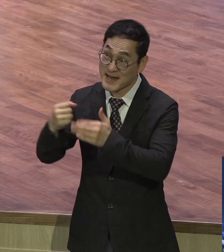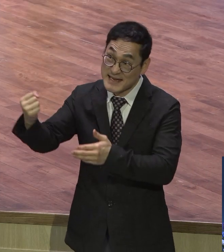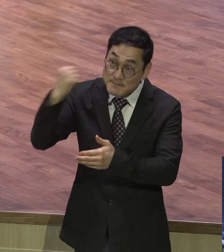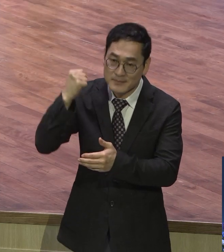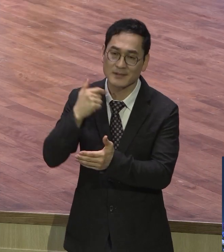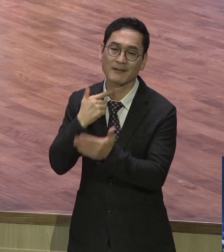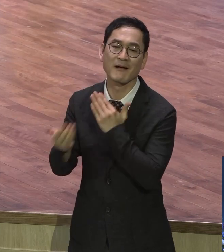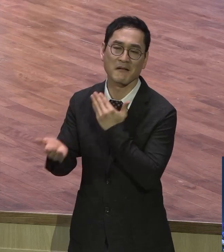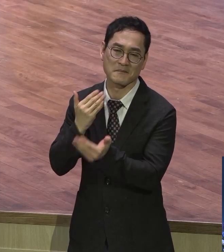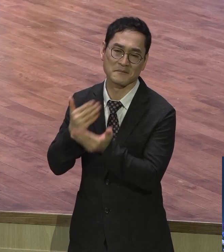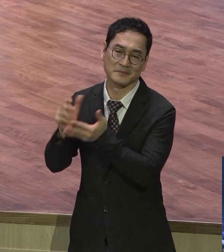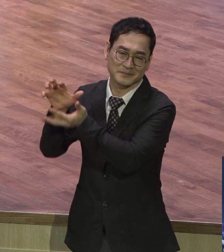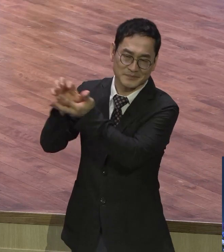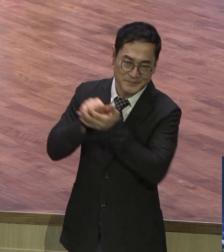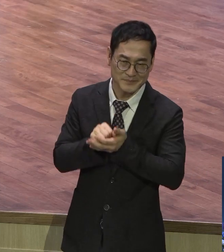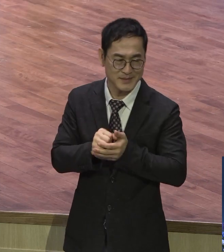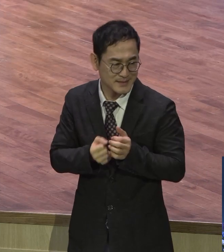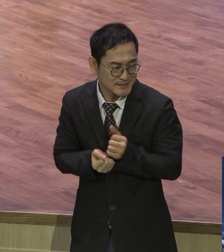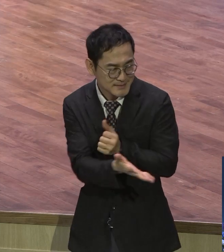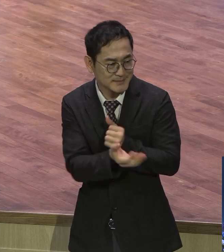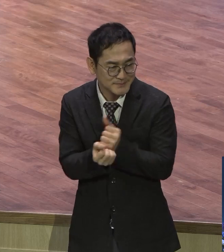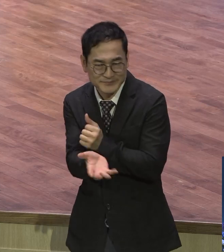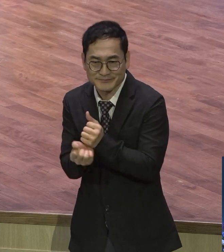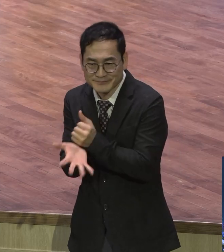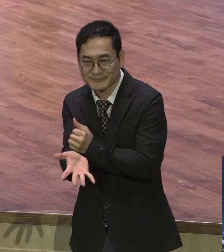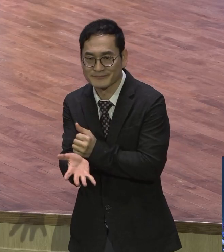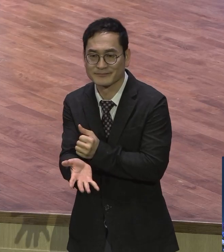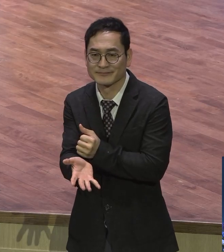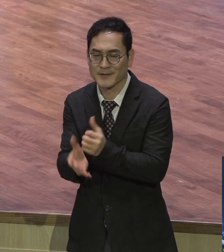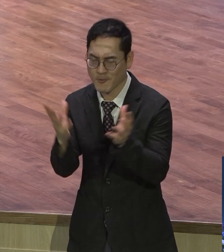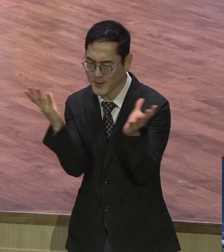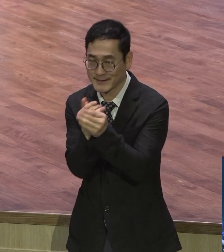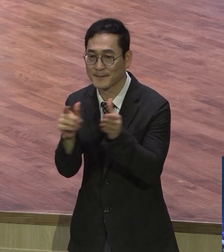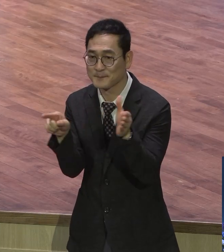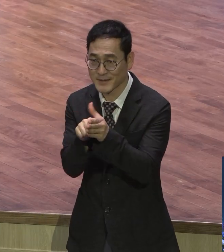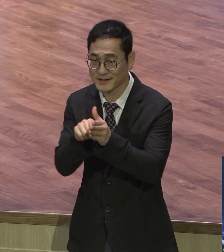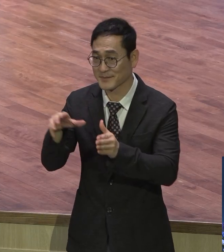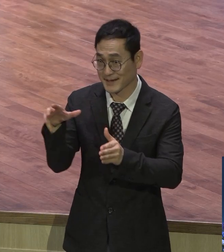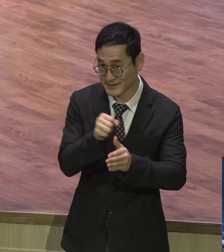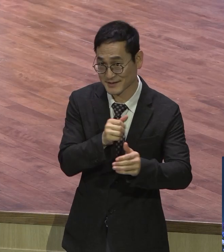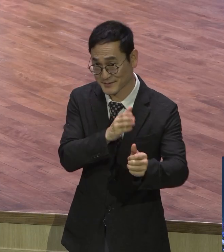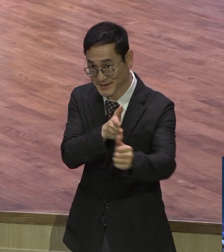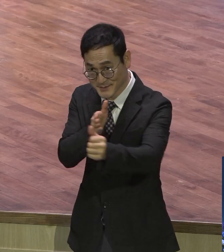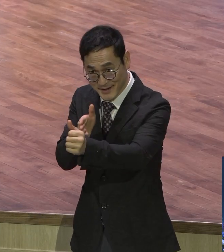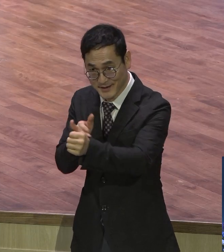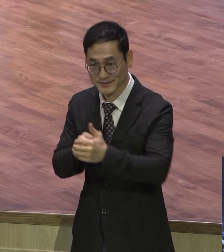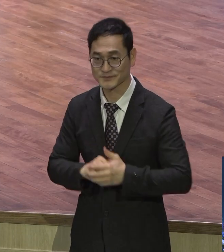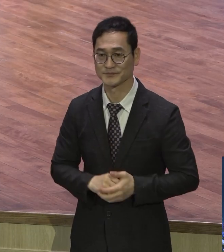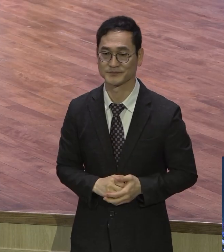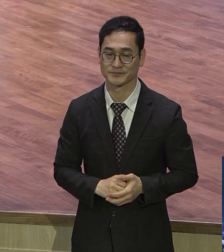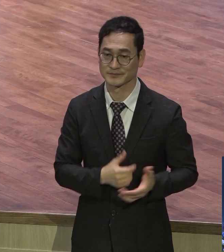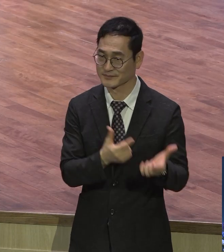영향이 펴나가는 절대 믿음의 사람들 다 되시기를 점으로 축복합니다